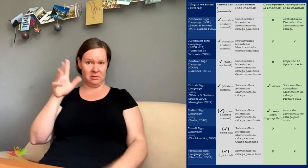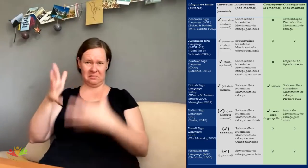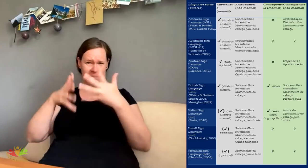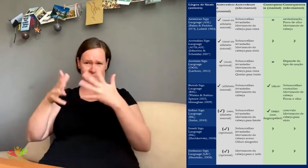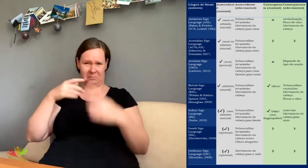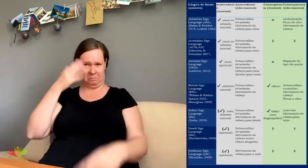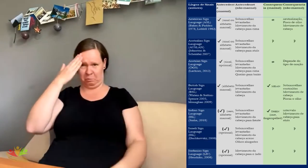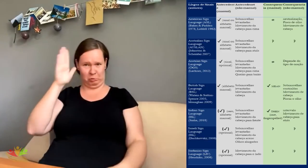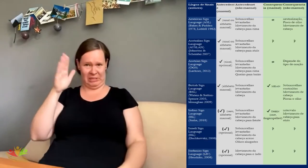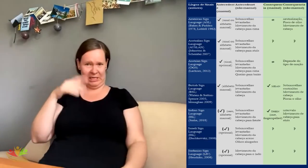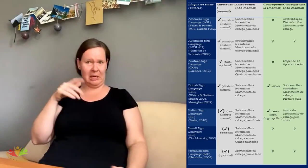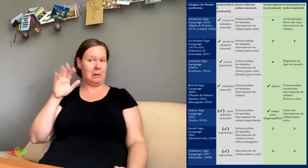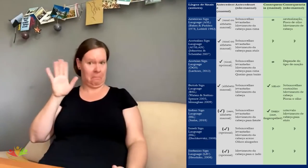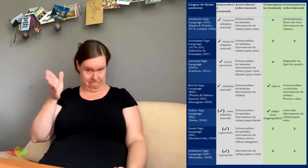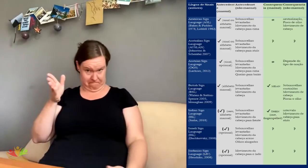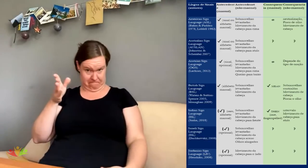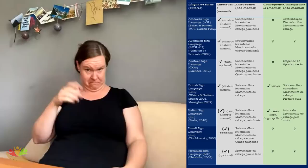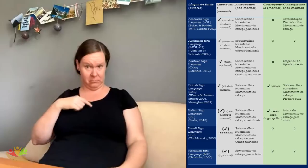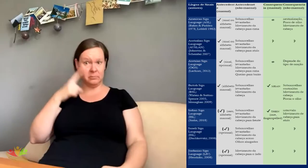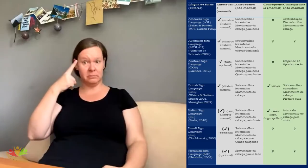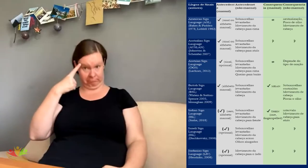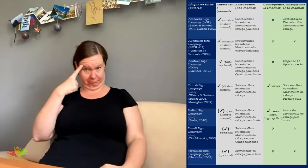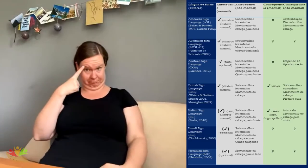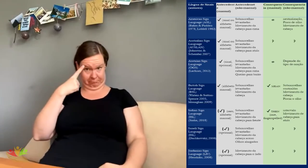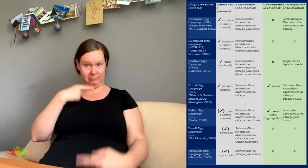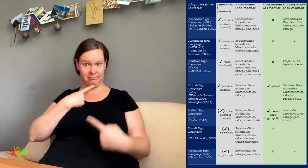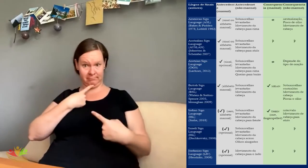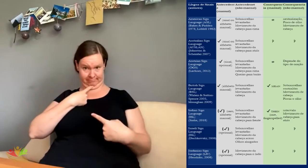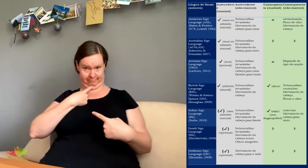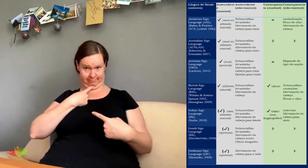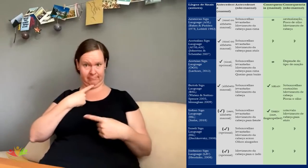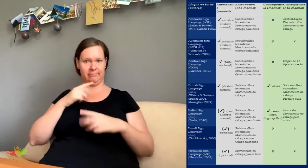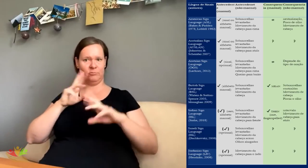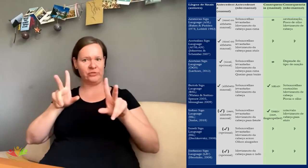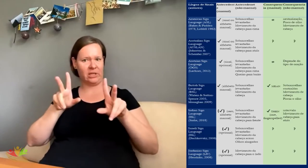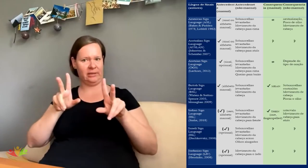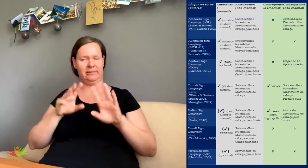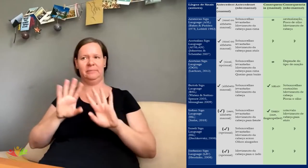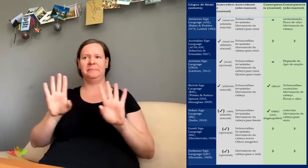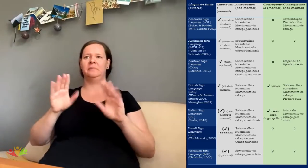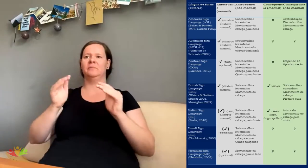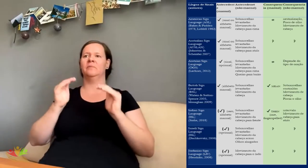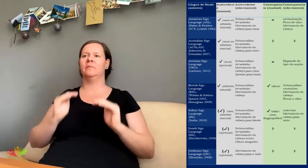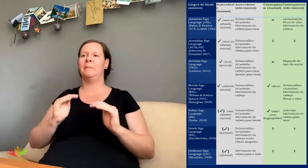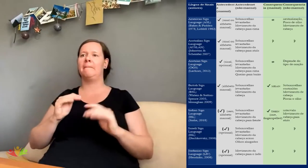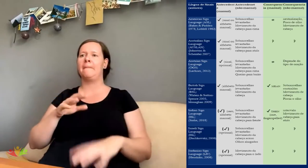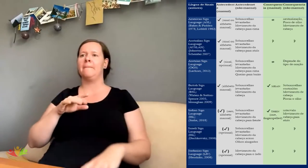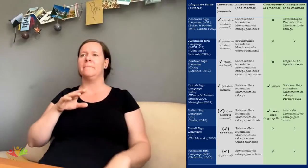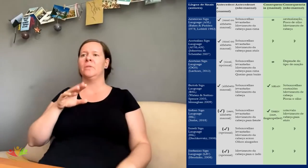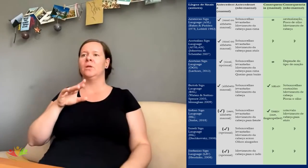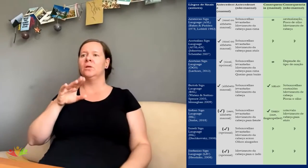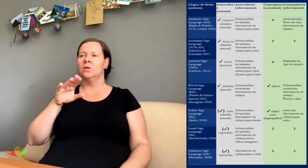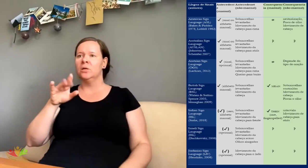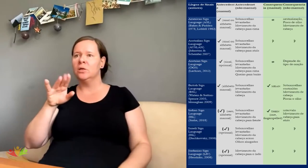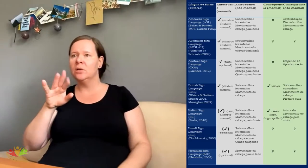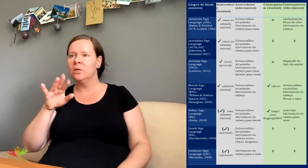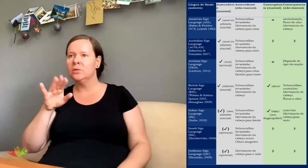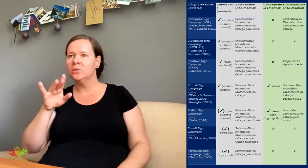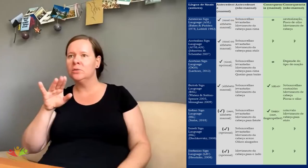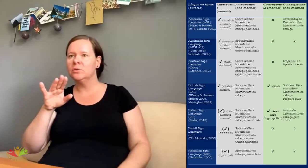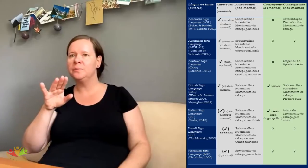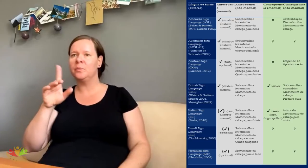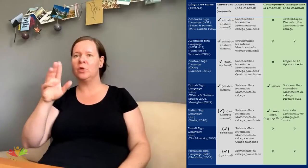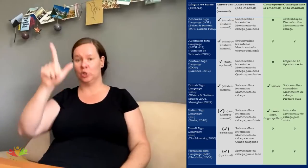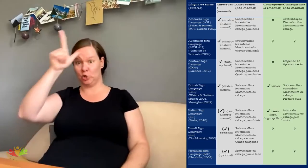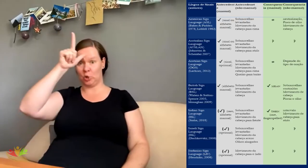austríaca, ao contrário da SL, há o rebaixamento do queixo. um movimento de cabeça diferente.